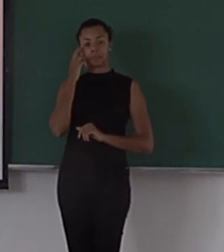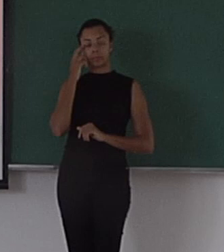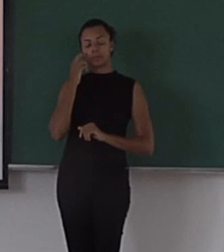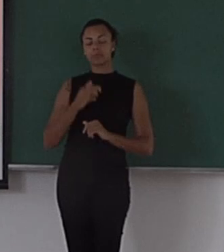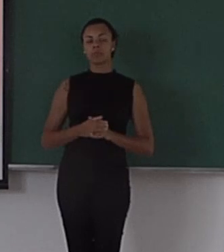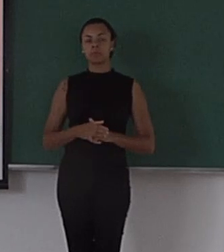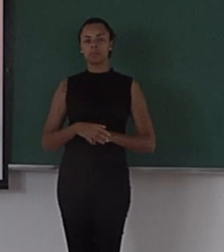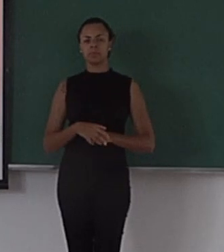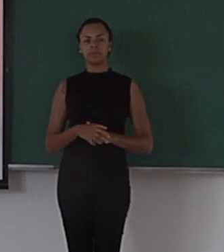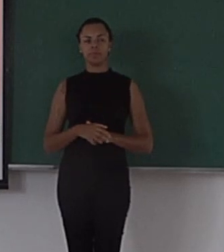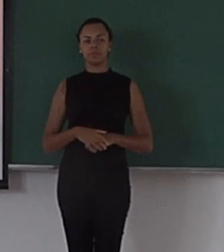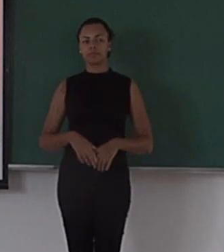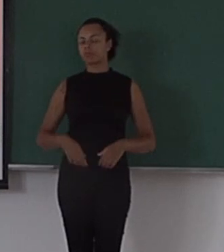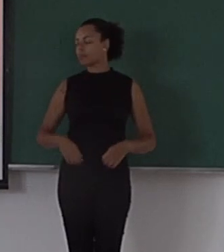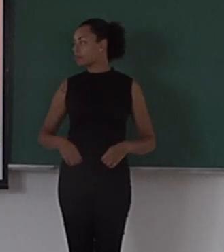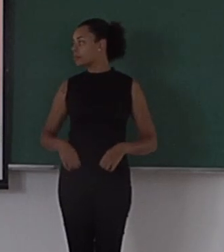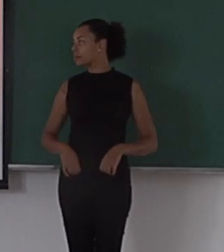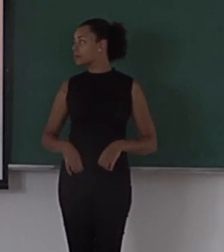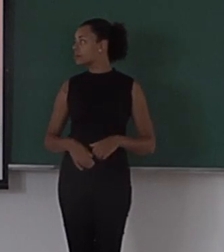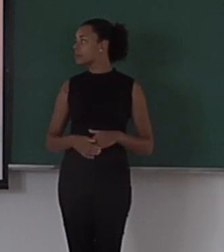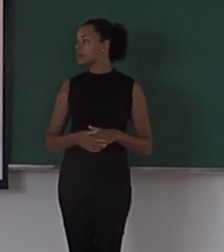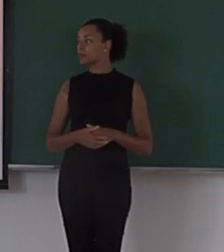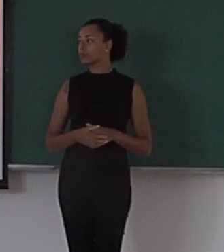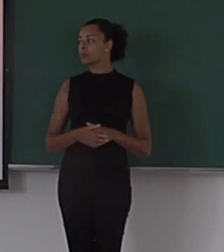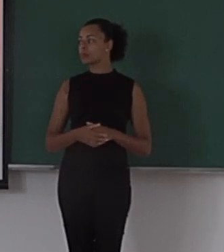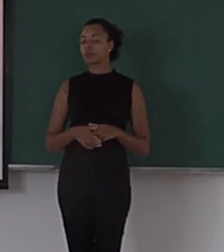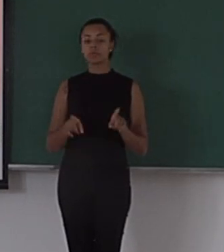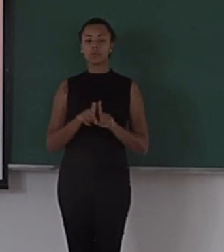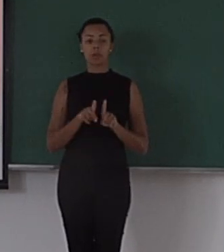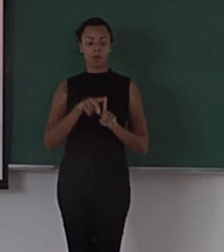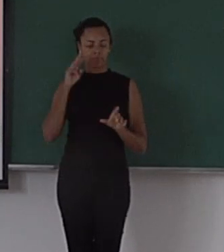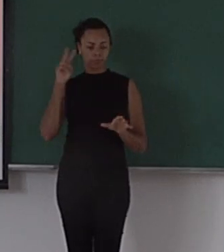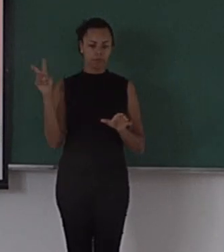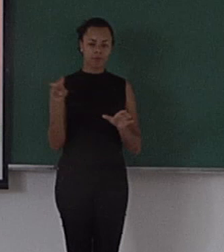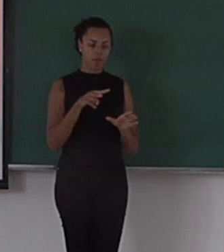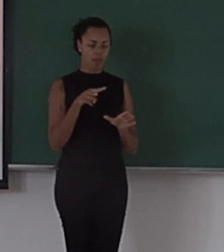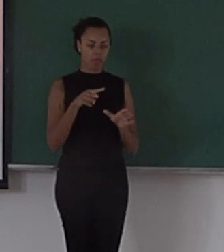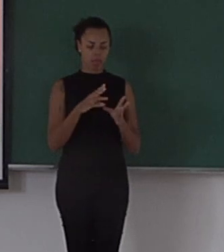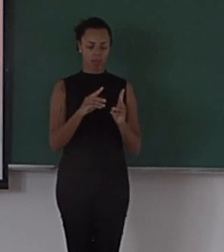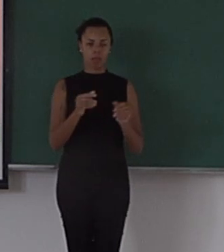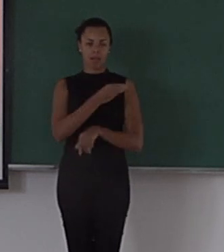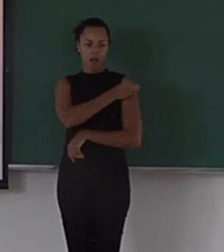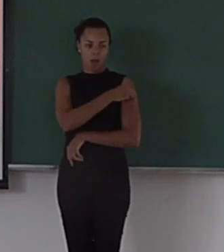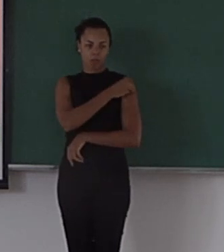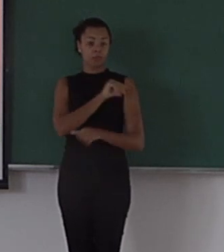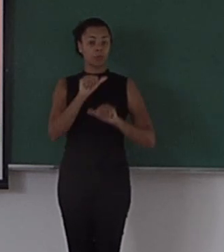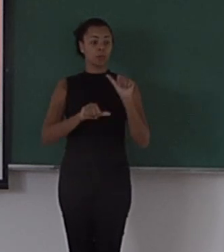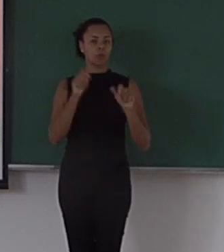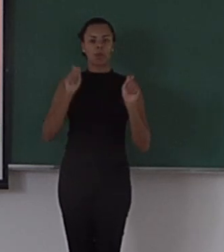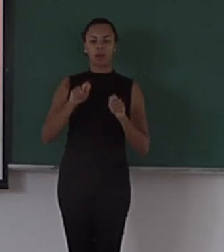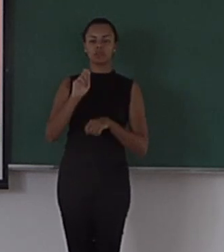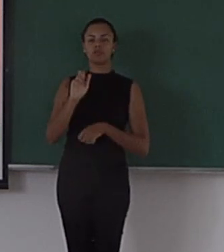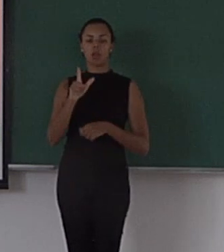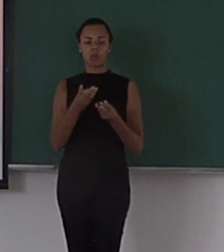também a apresentação, o aspecto físico desse álcool também mudou. Então a gente consegue comprar hoje álcool em